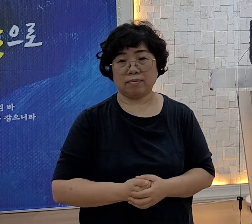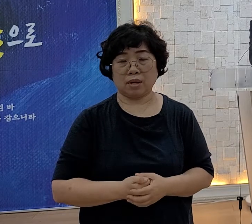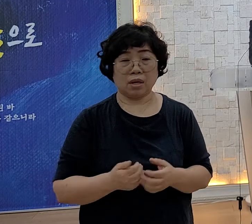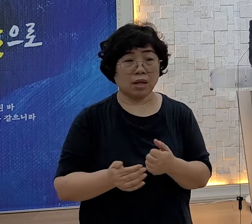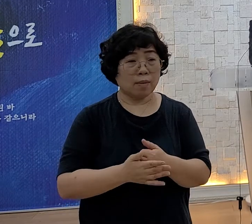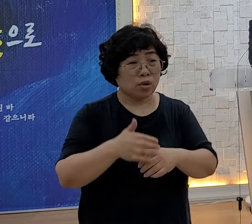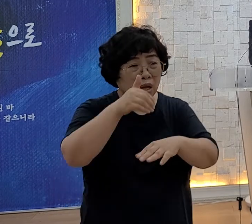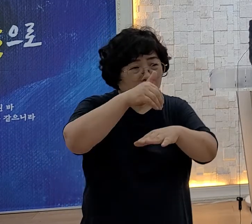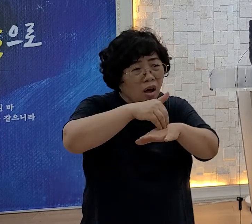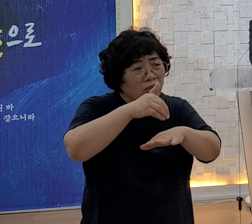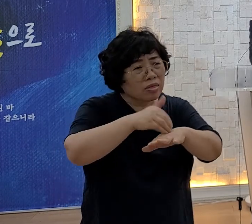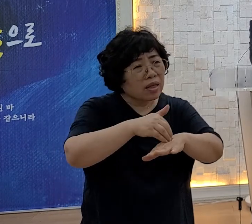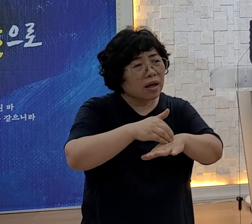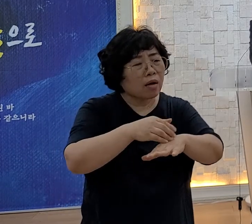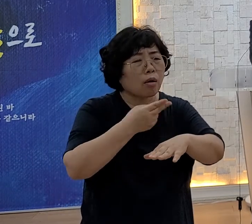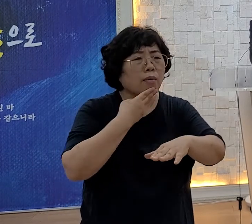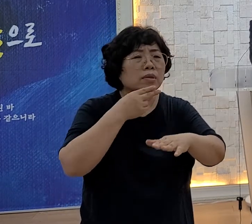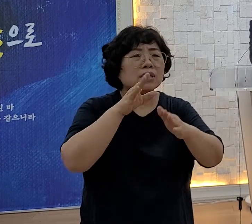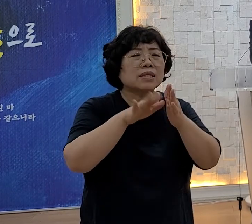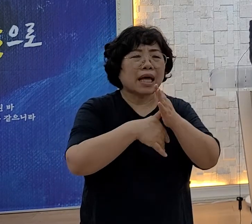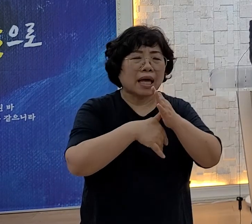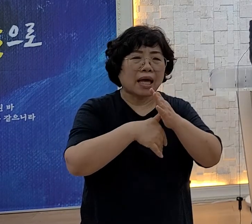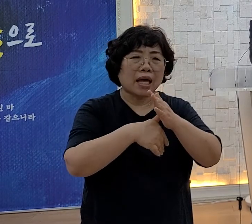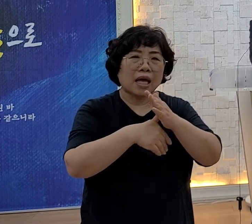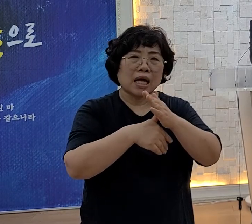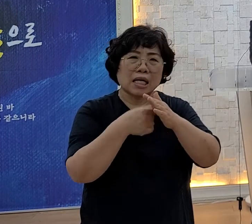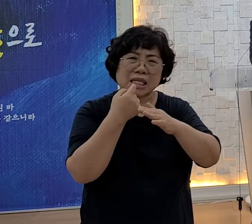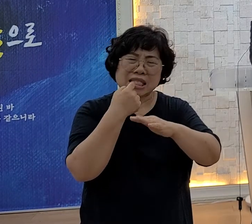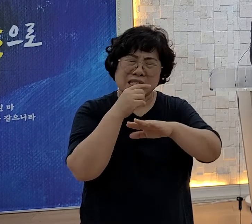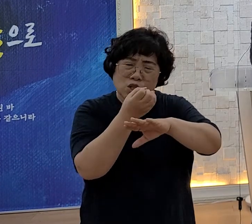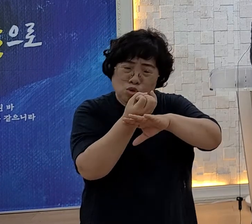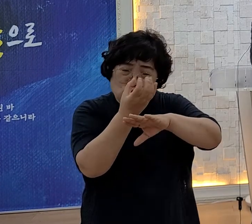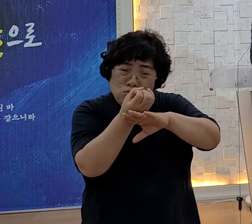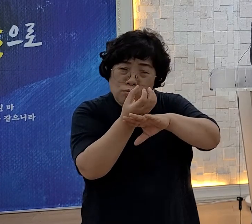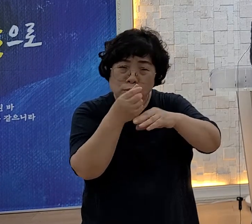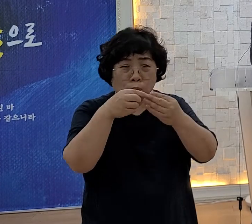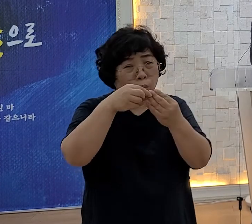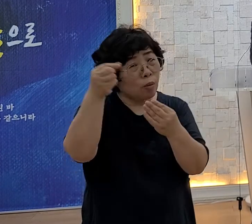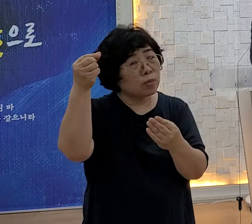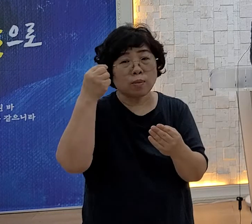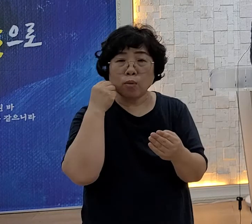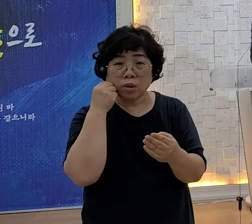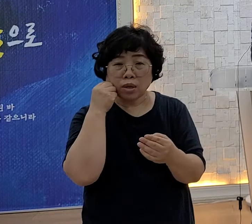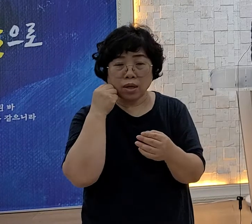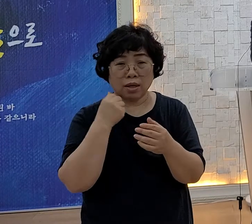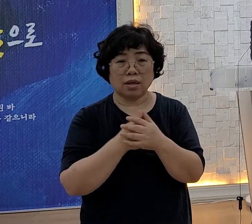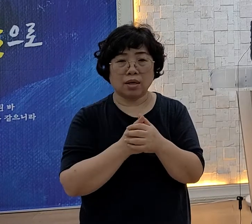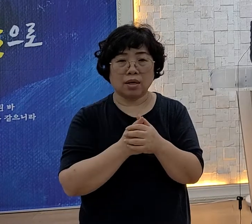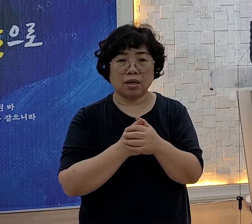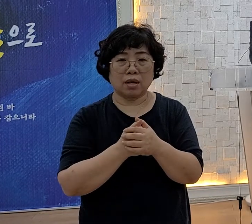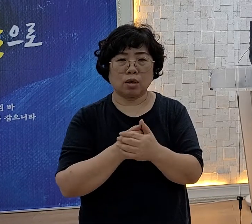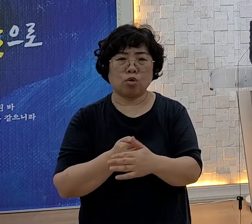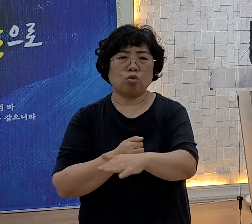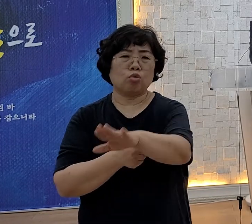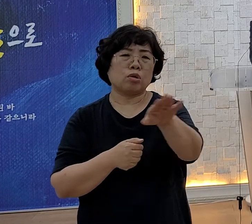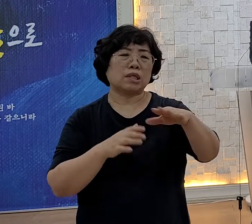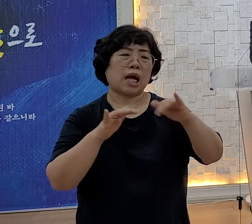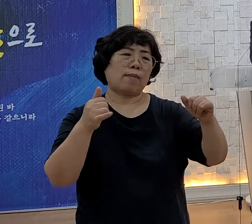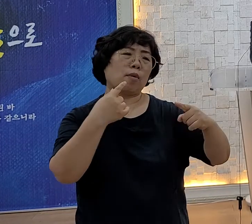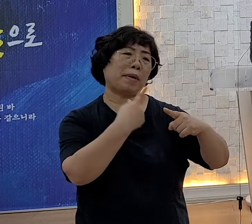연단이 없으면 순금을 뽑아낼 방법이 없습니다. 이게 성경이 말하는